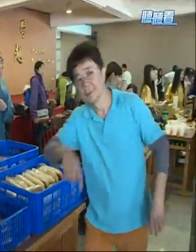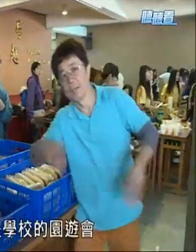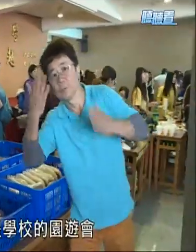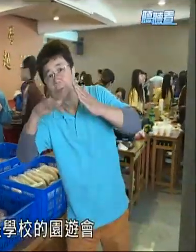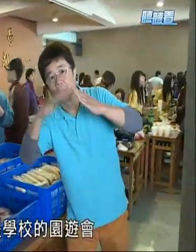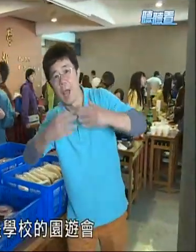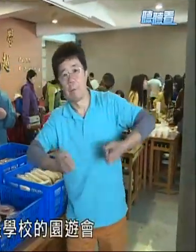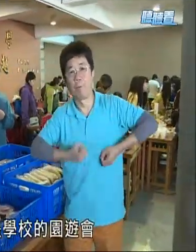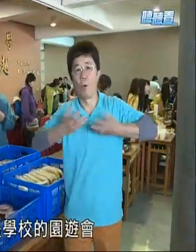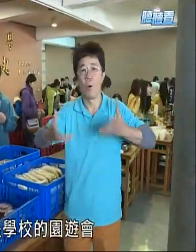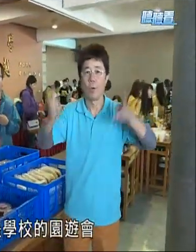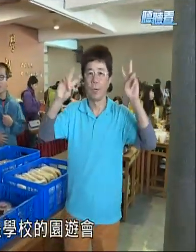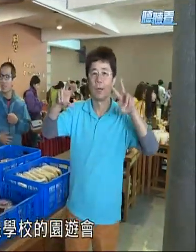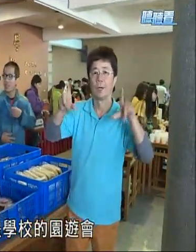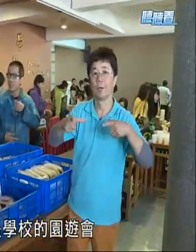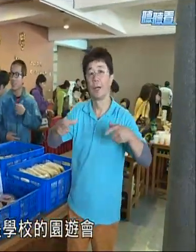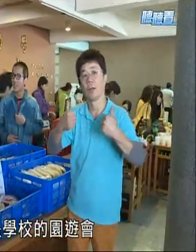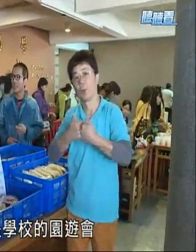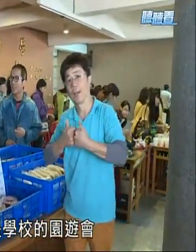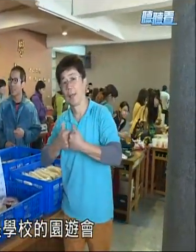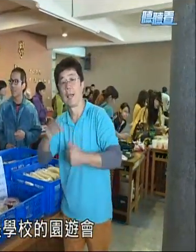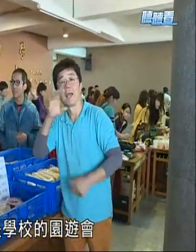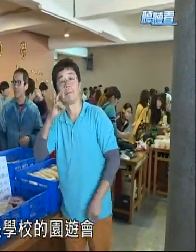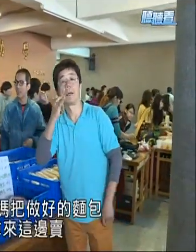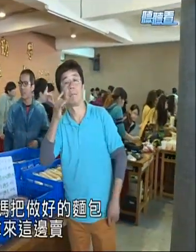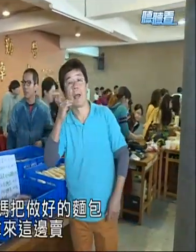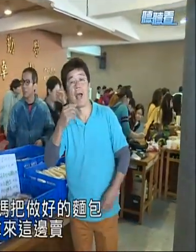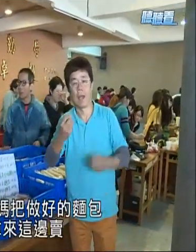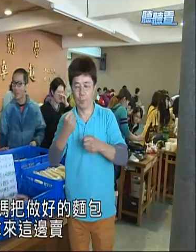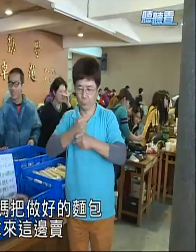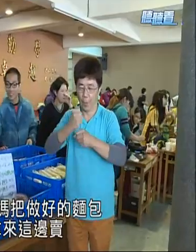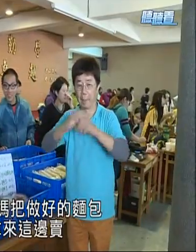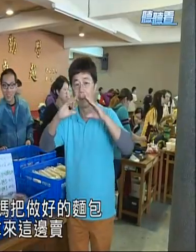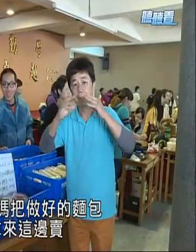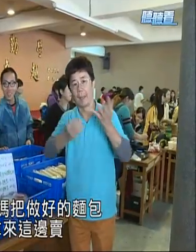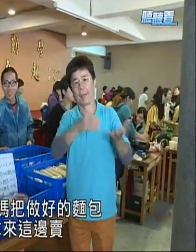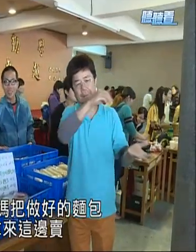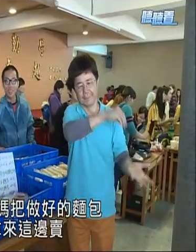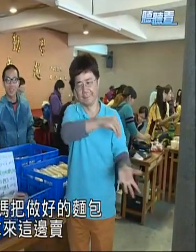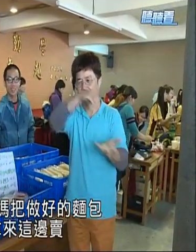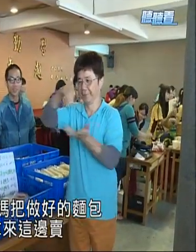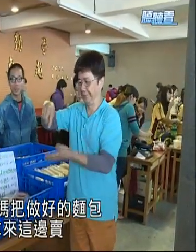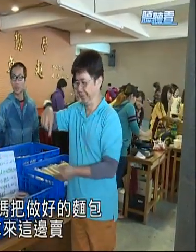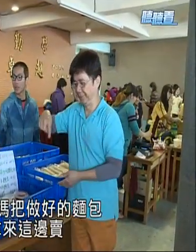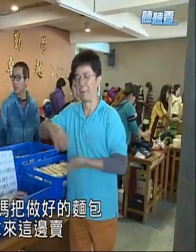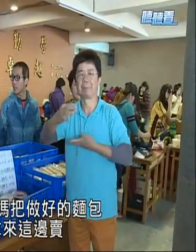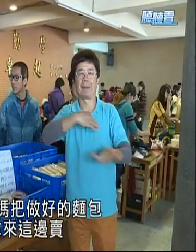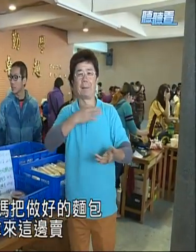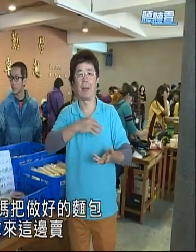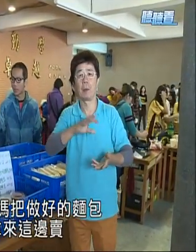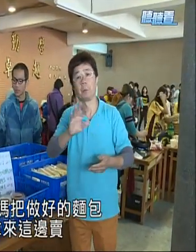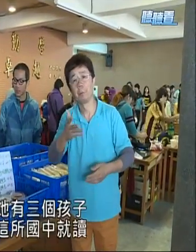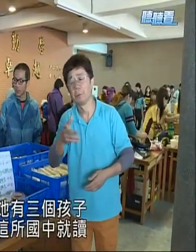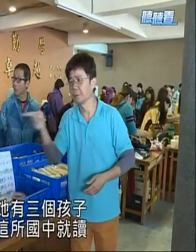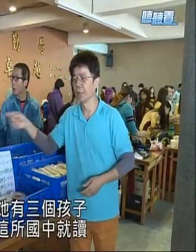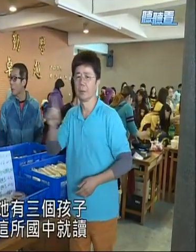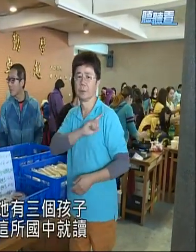今天呢是学校的圆游会，家珍妈妈呢把做好的面包拿来这边卖，因为呢她